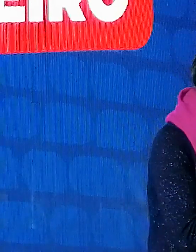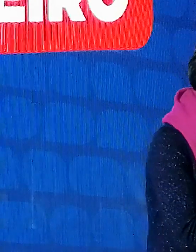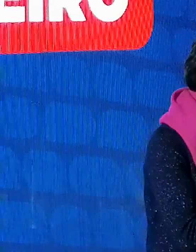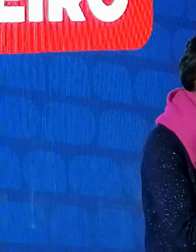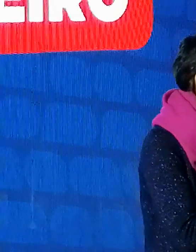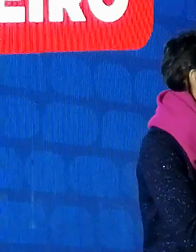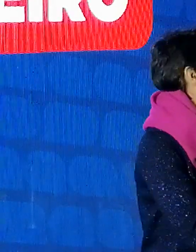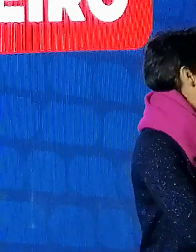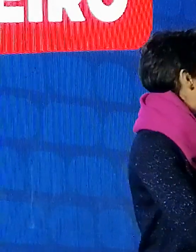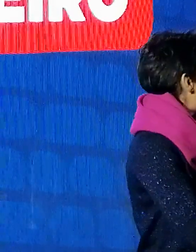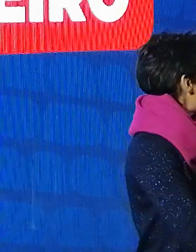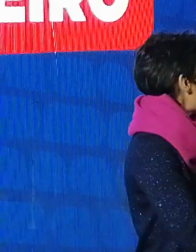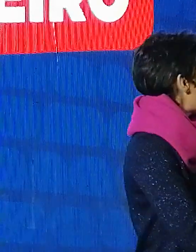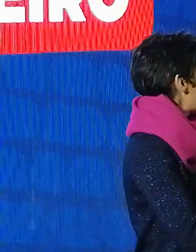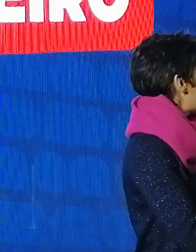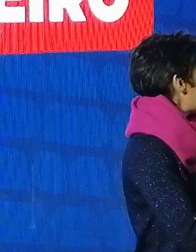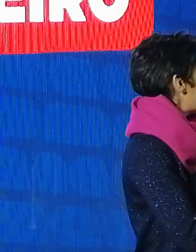serenista-progresista